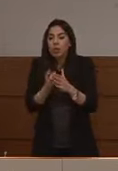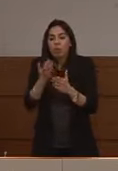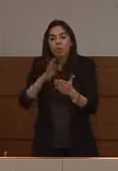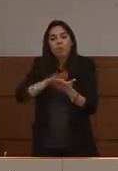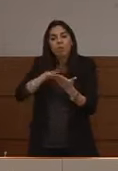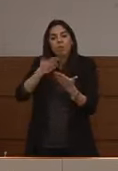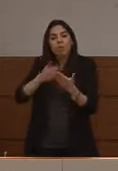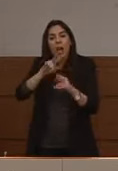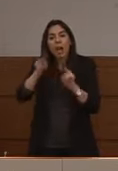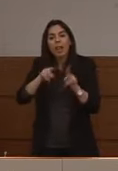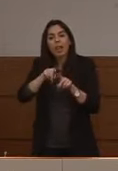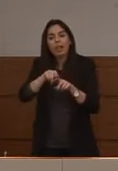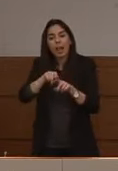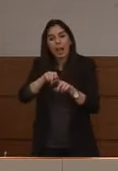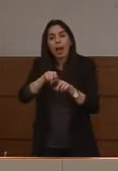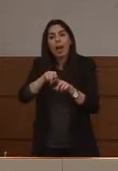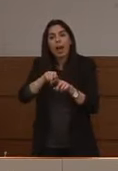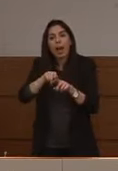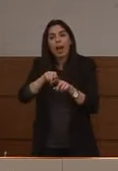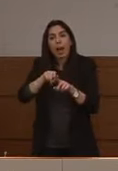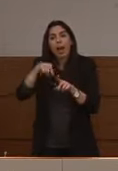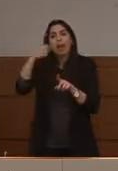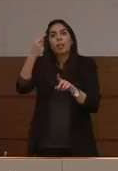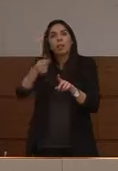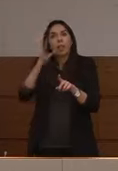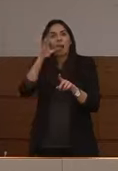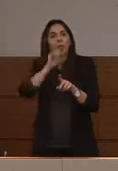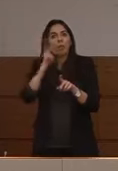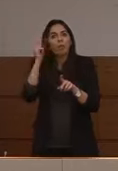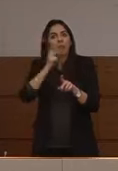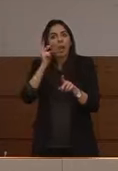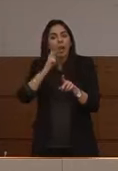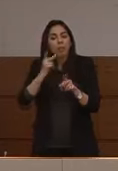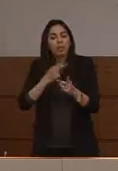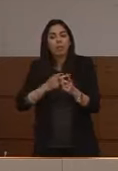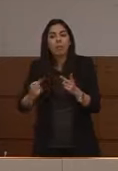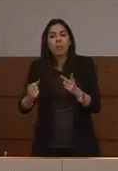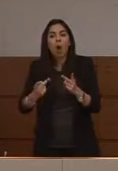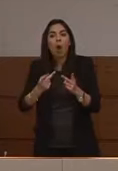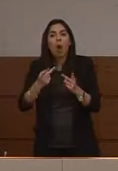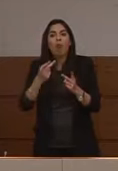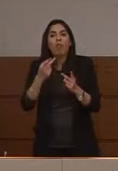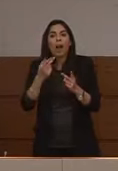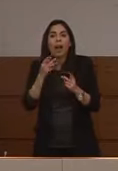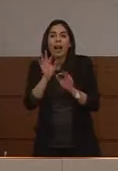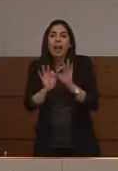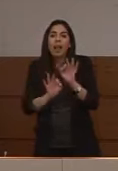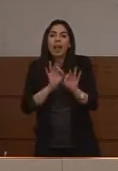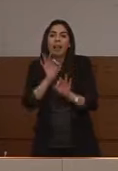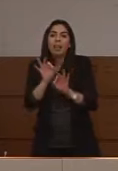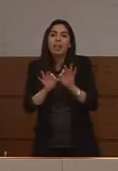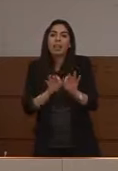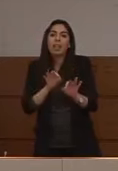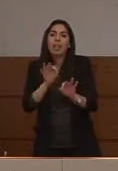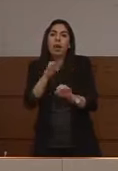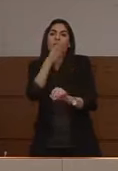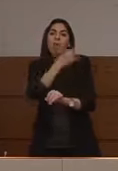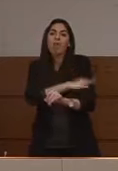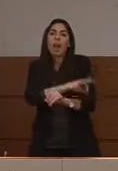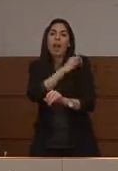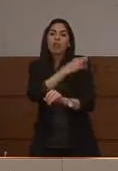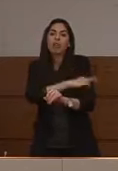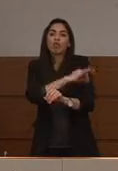evidentemente andare a una traslazione clinica di un vaccino in grado di